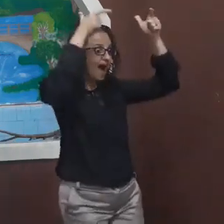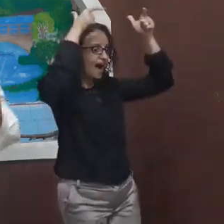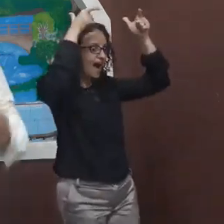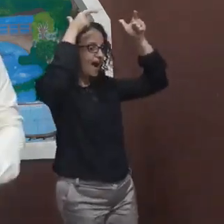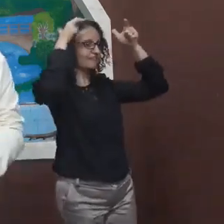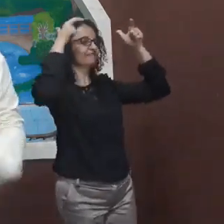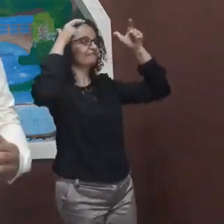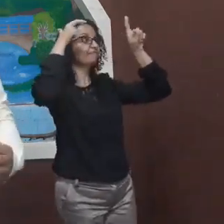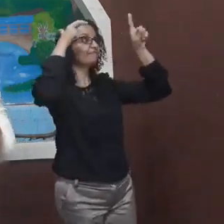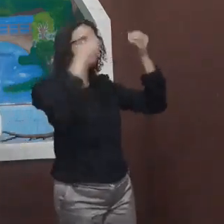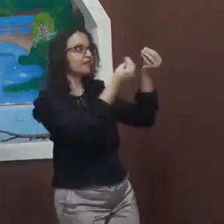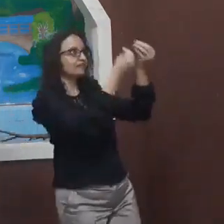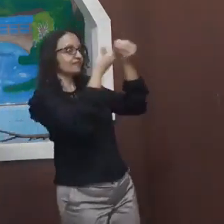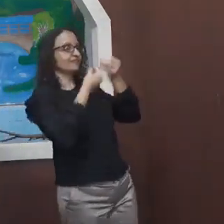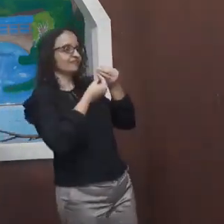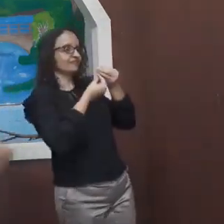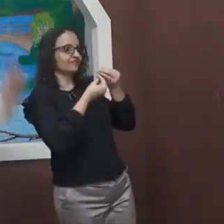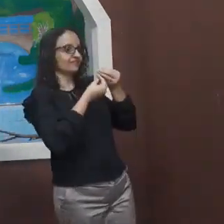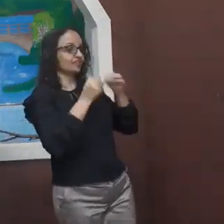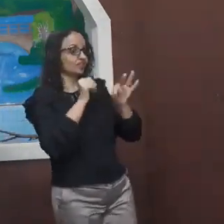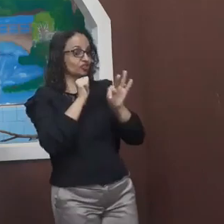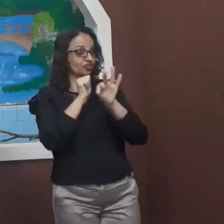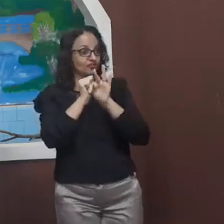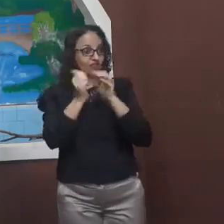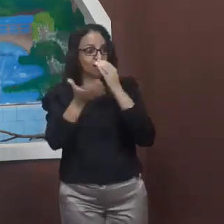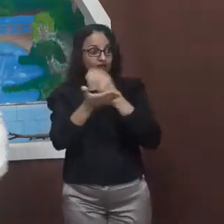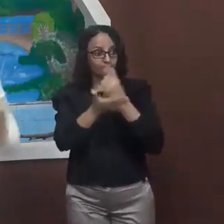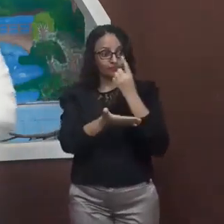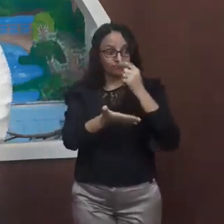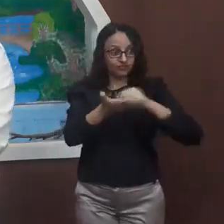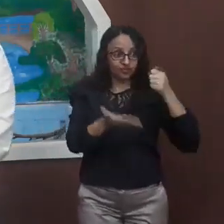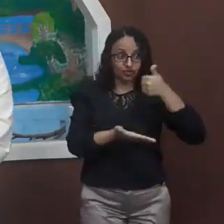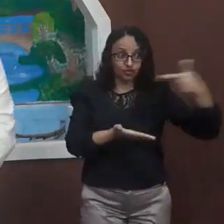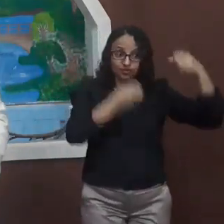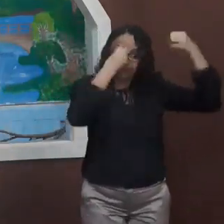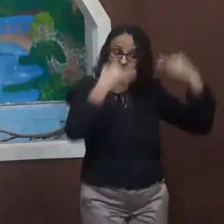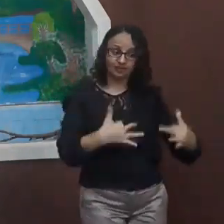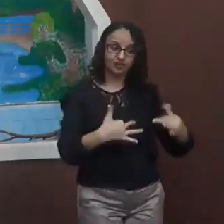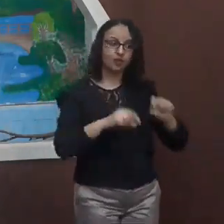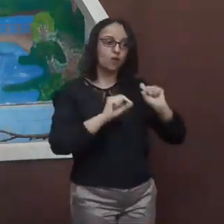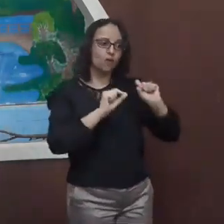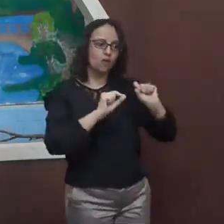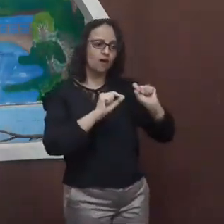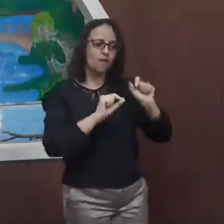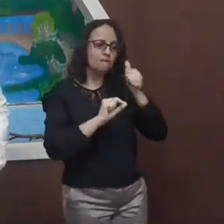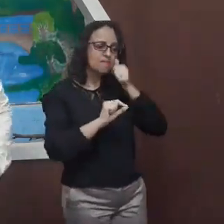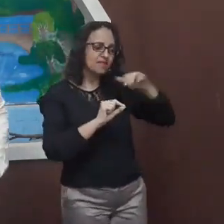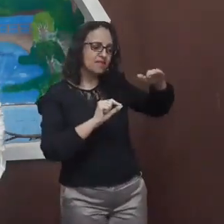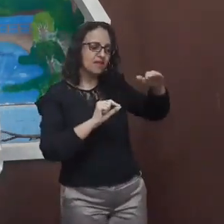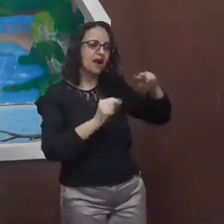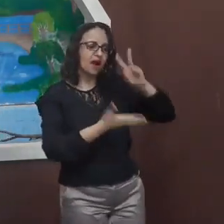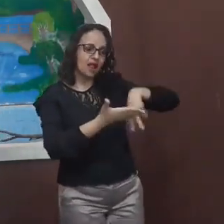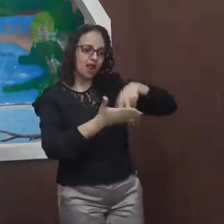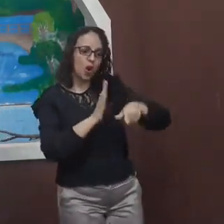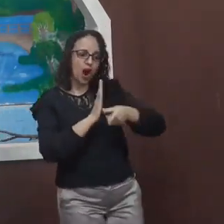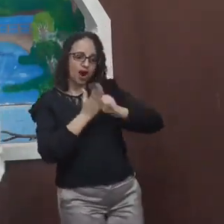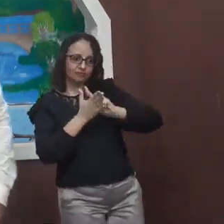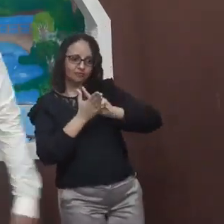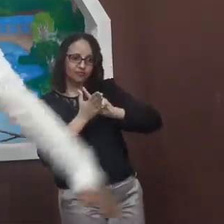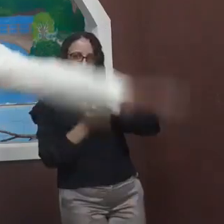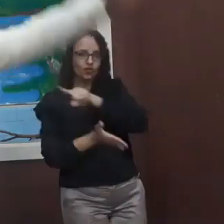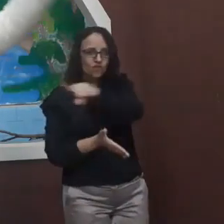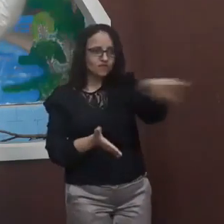Tiago capítulo 1, versículo 12. O primeiro versículo que a irmã Monique leu. Então olha lá, feliz é o homem. Quem